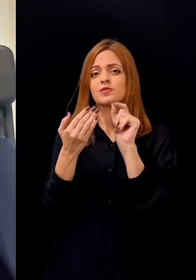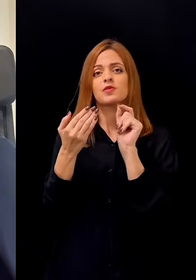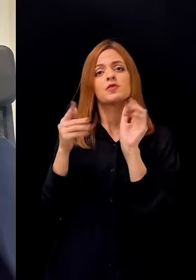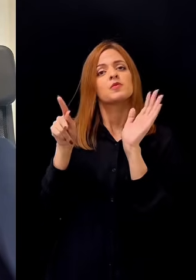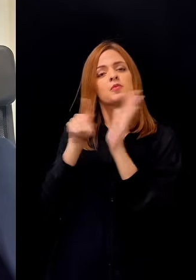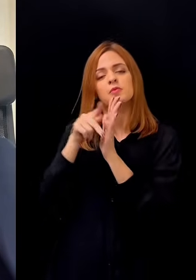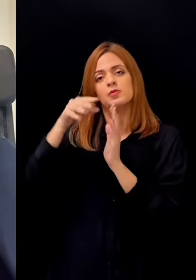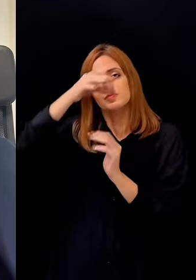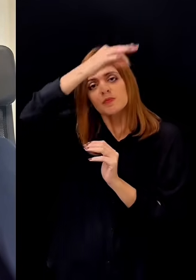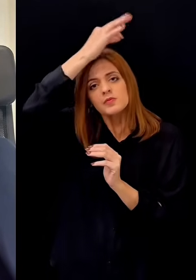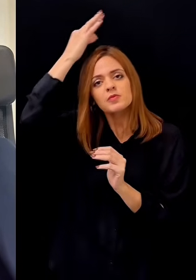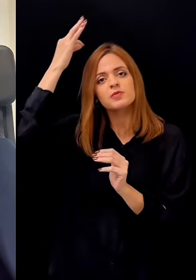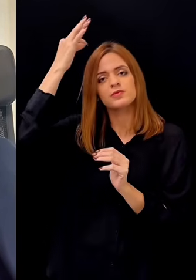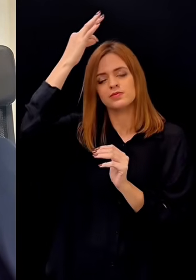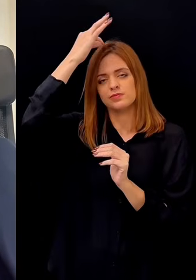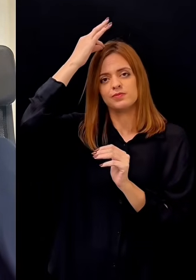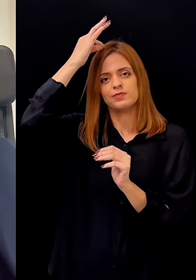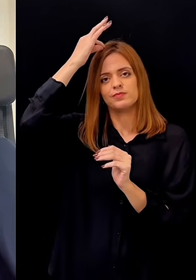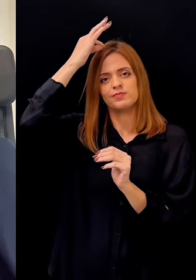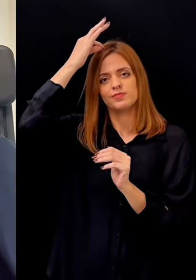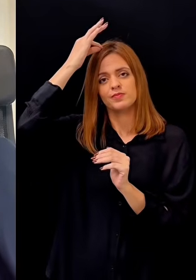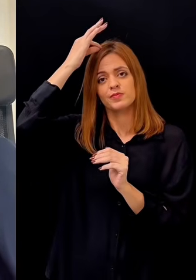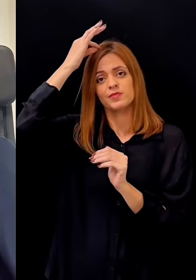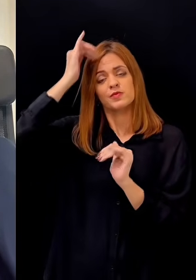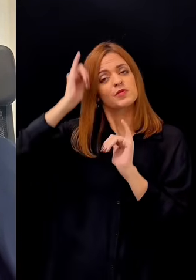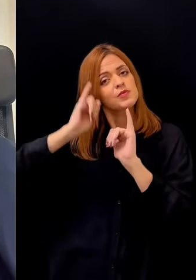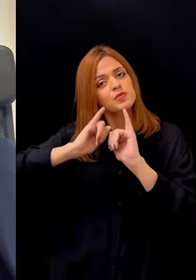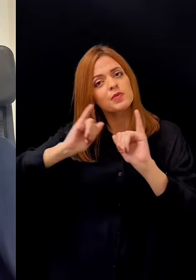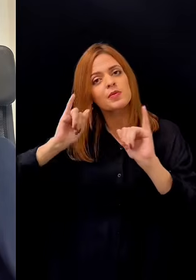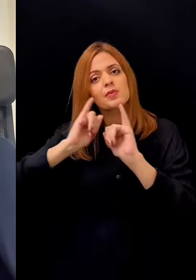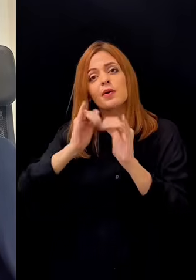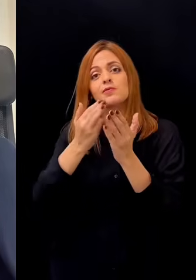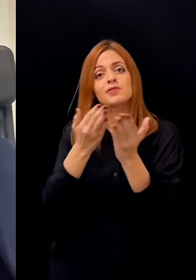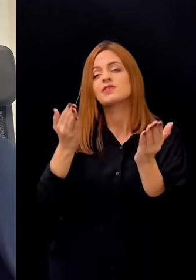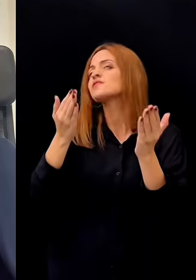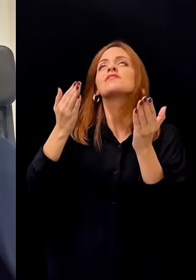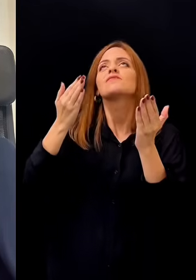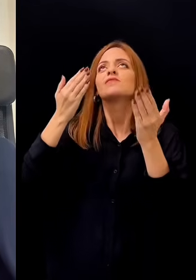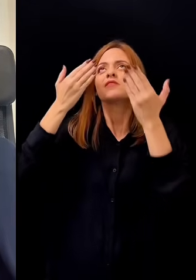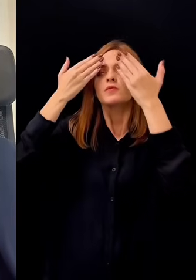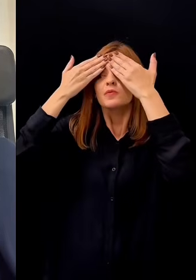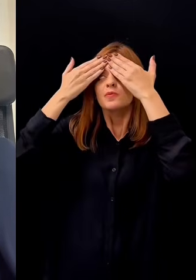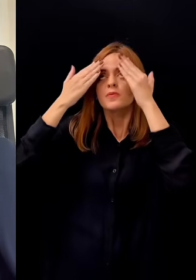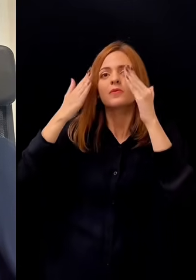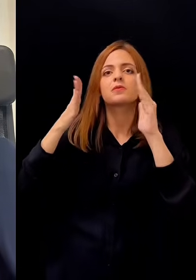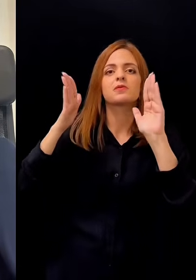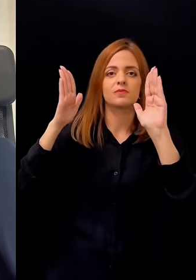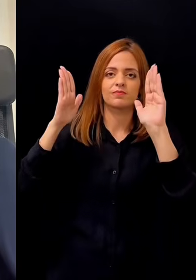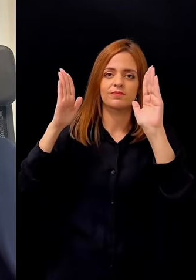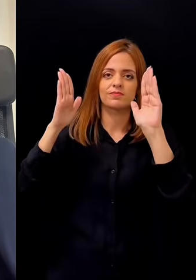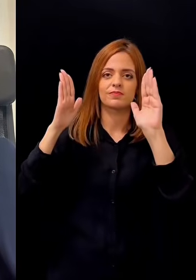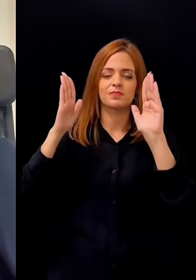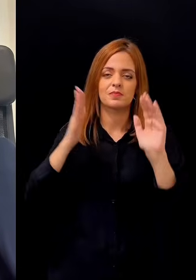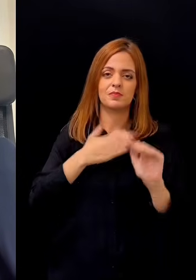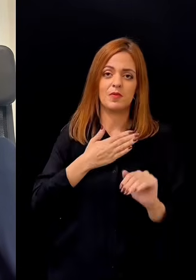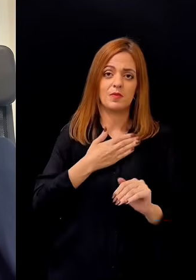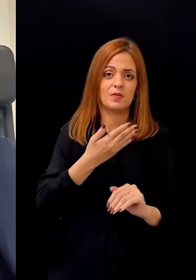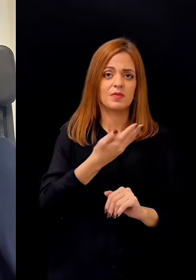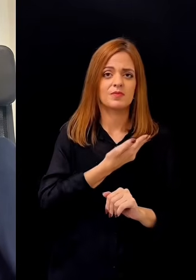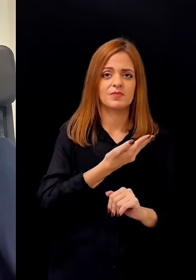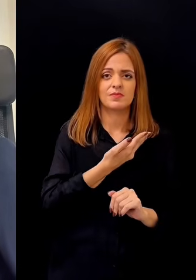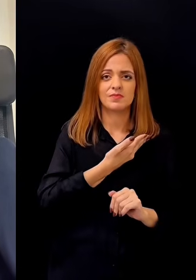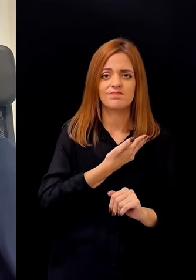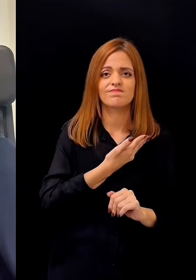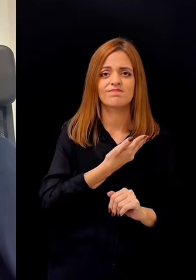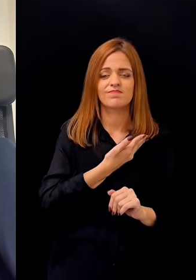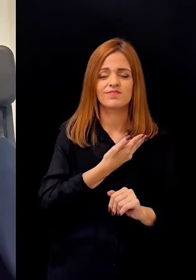Santo, agora mesmo, venha iluminar o entendimento seu, minha amiga e meu amigo,